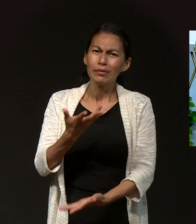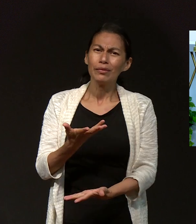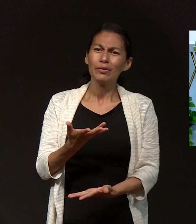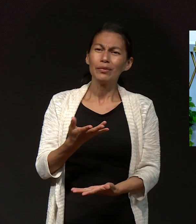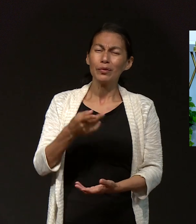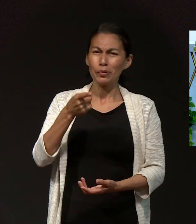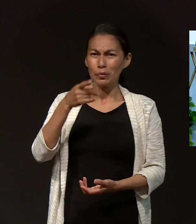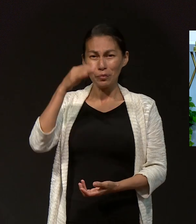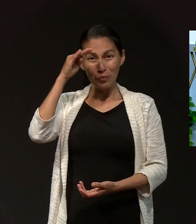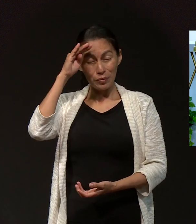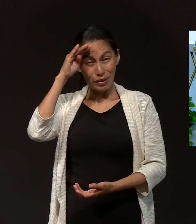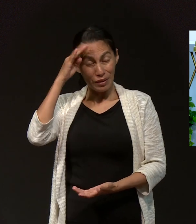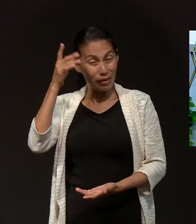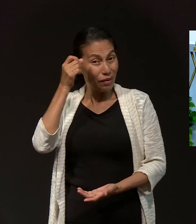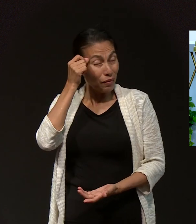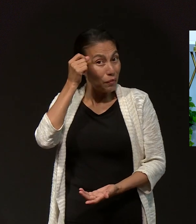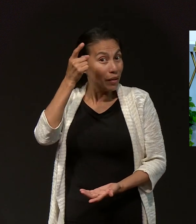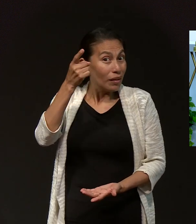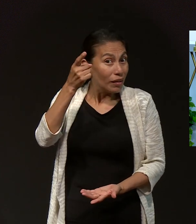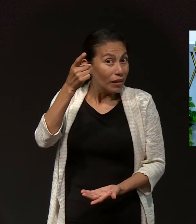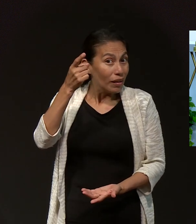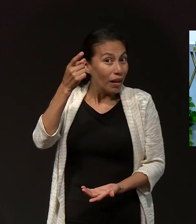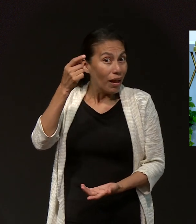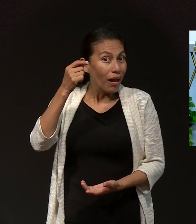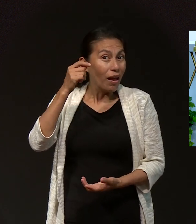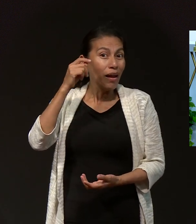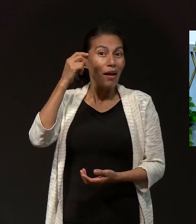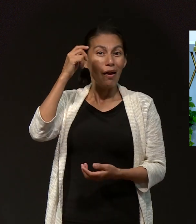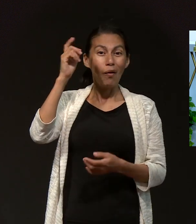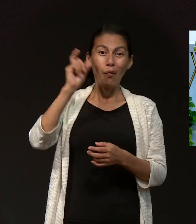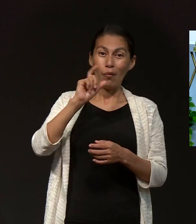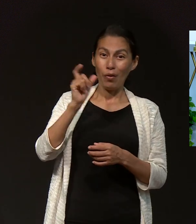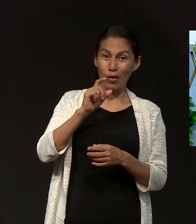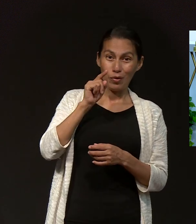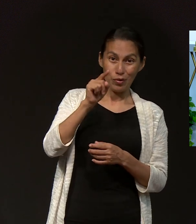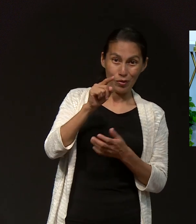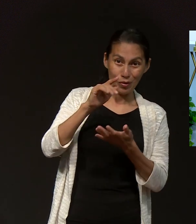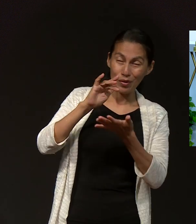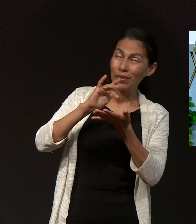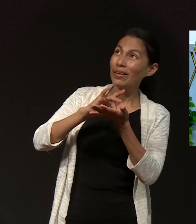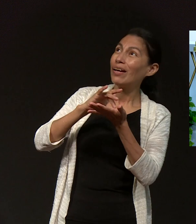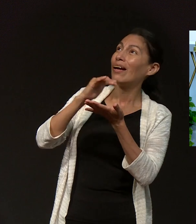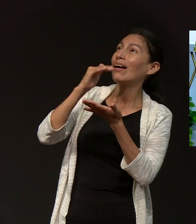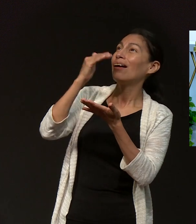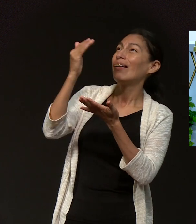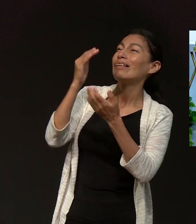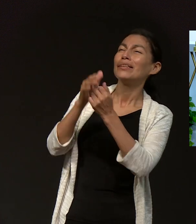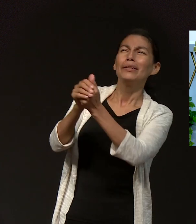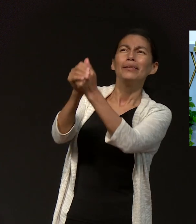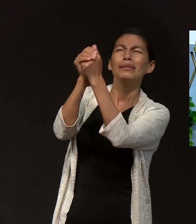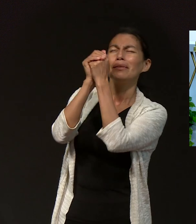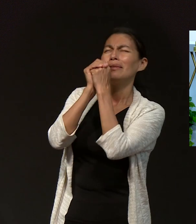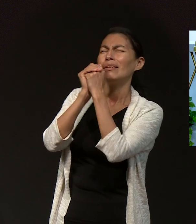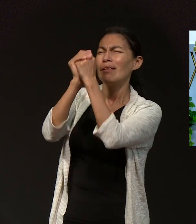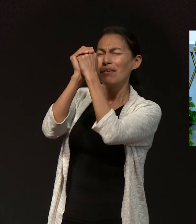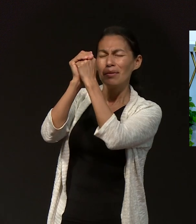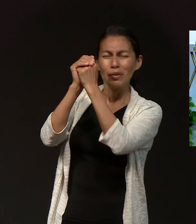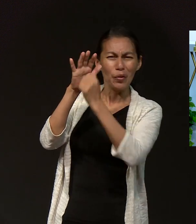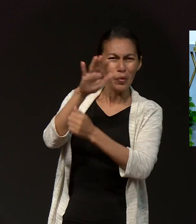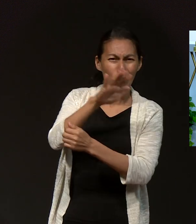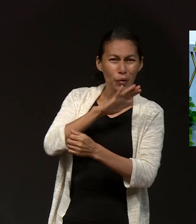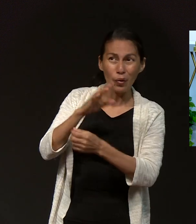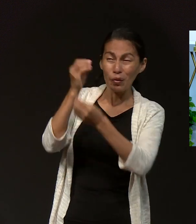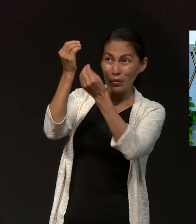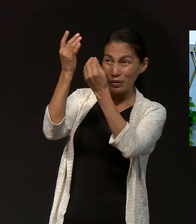imagínate la bendición que es el agradecimiento cuando te acuerdas de agradecer y